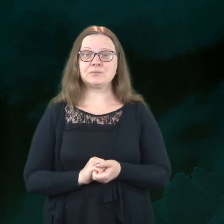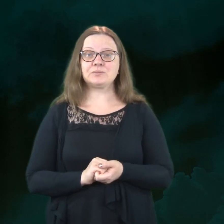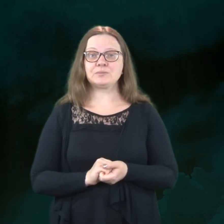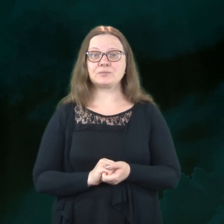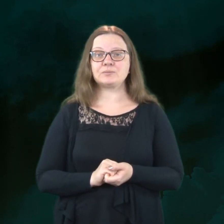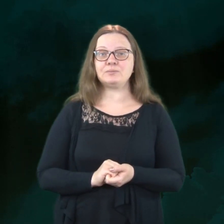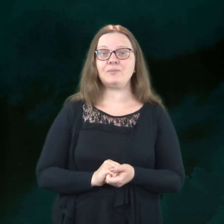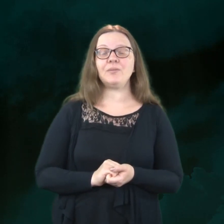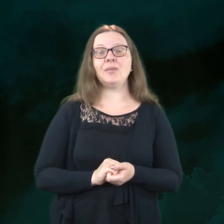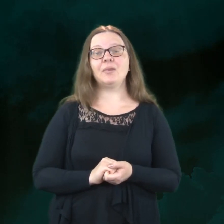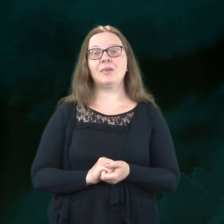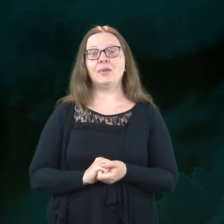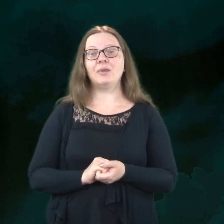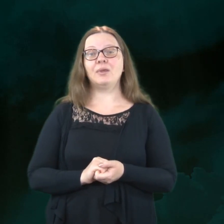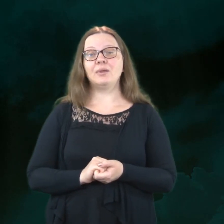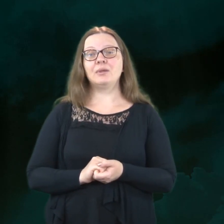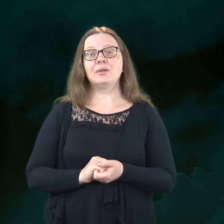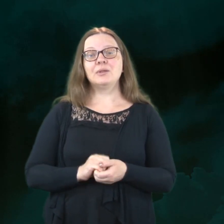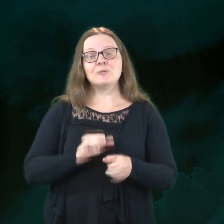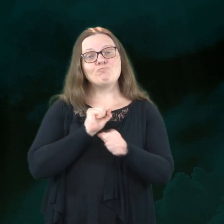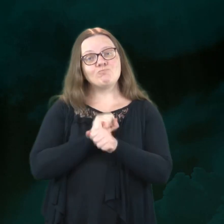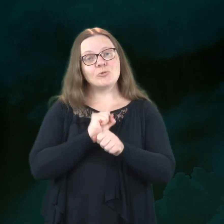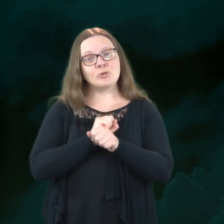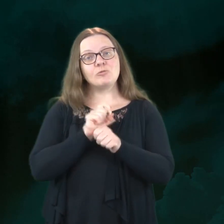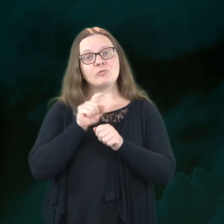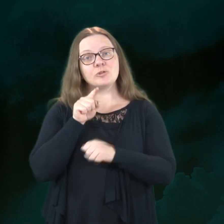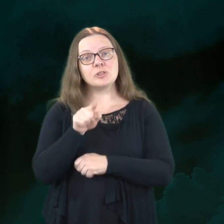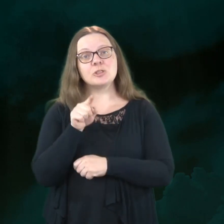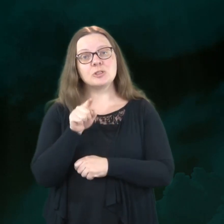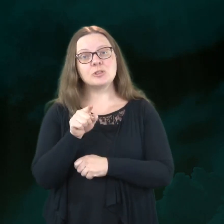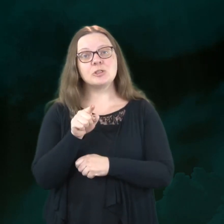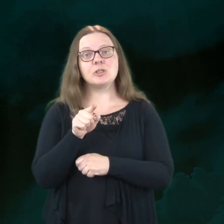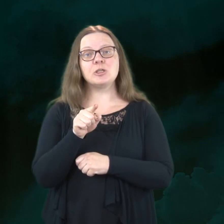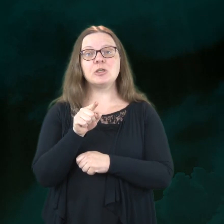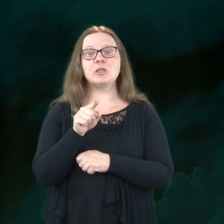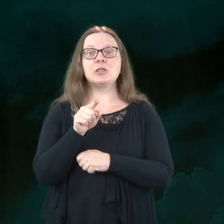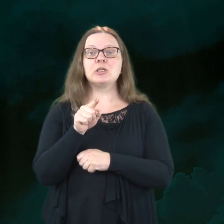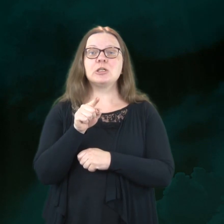Espero que você tenha sido ajudado com essa rápida